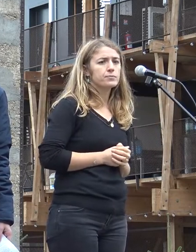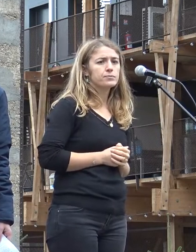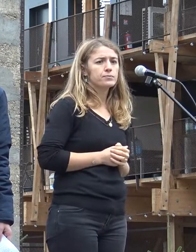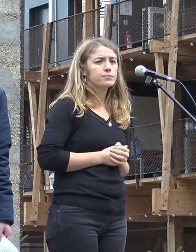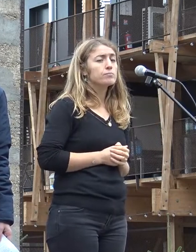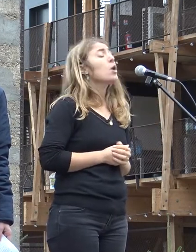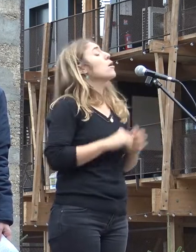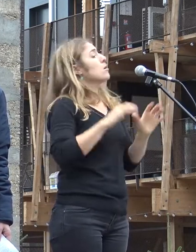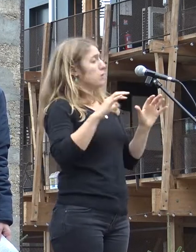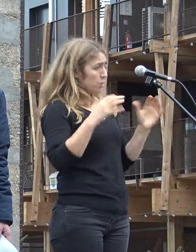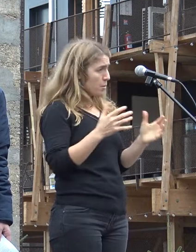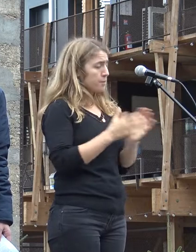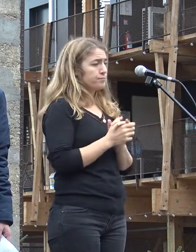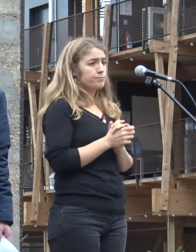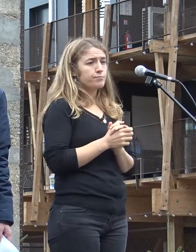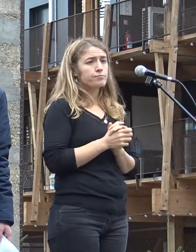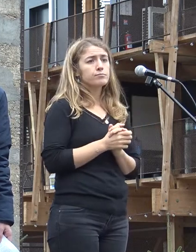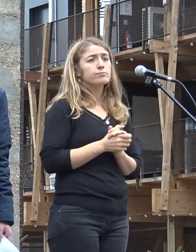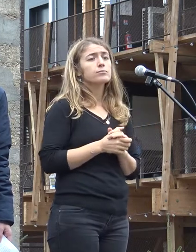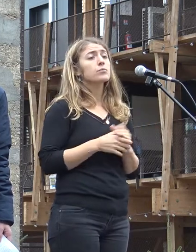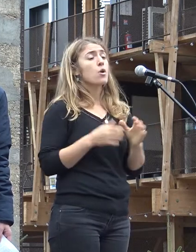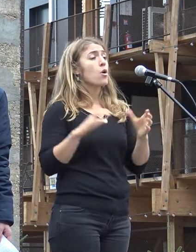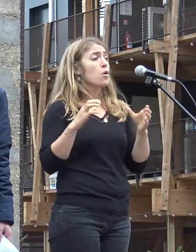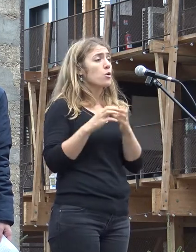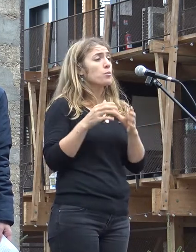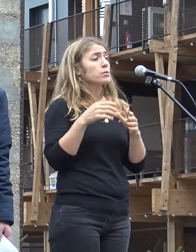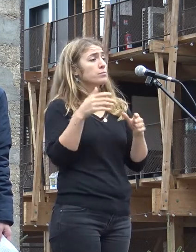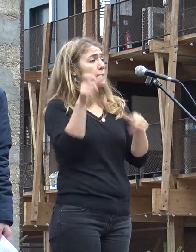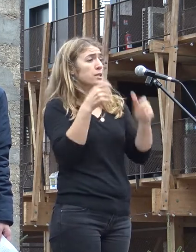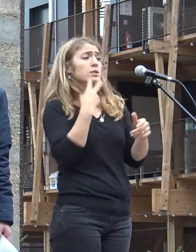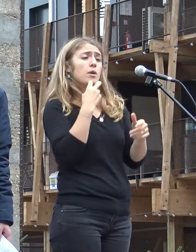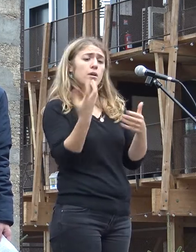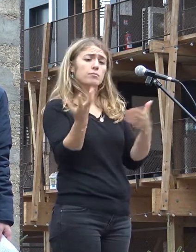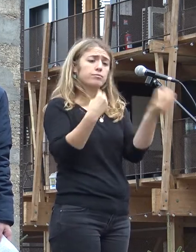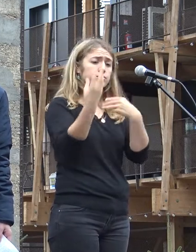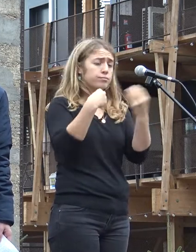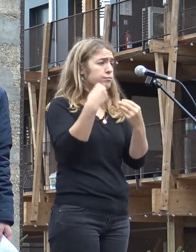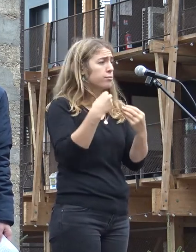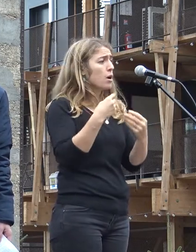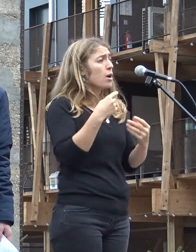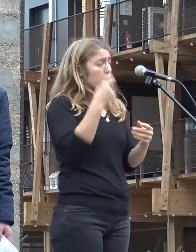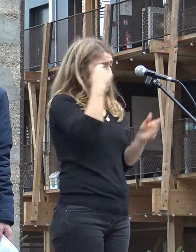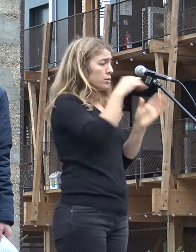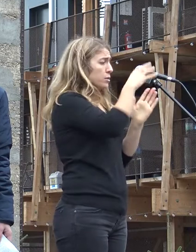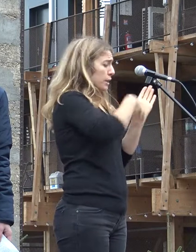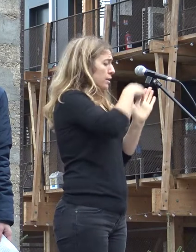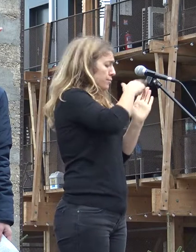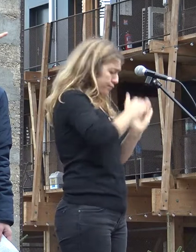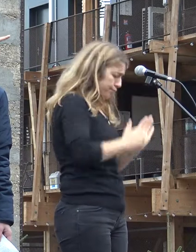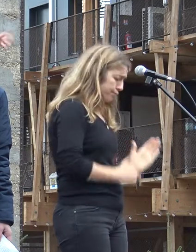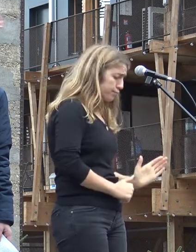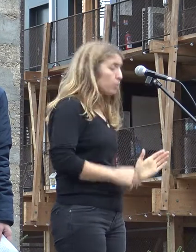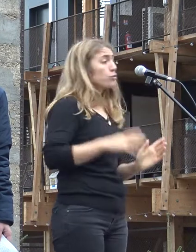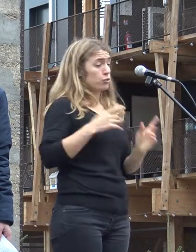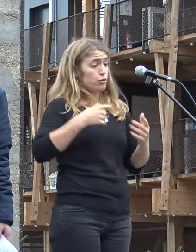Pour cela, le mouvement invite les citoyens et citoyennes à signer l'appel des coquelicots. Nous avons des